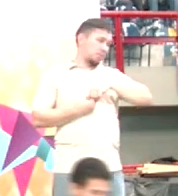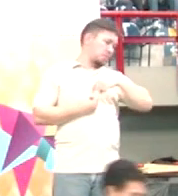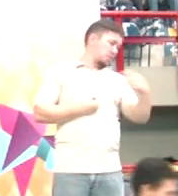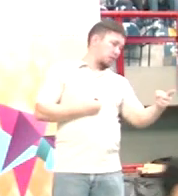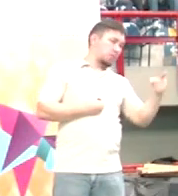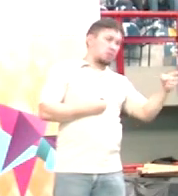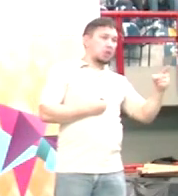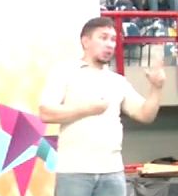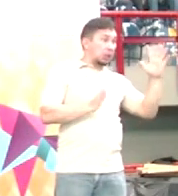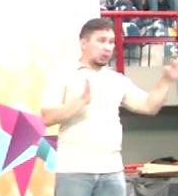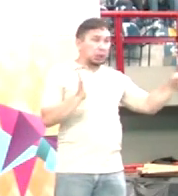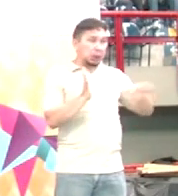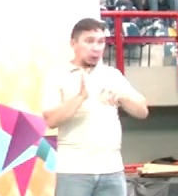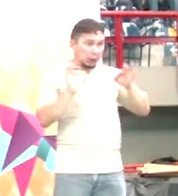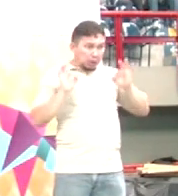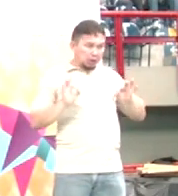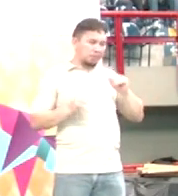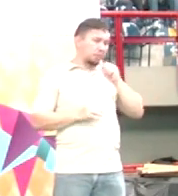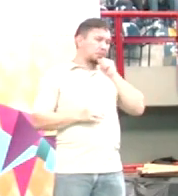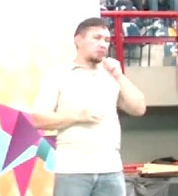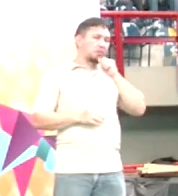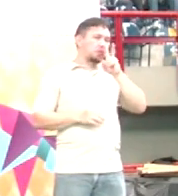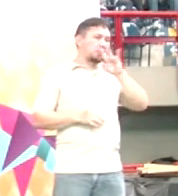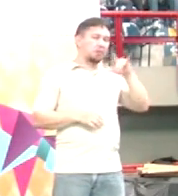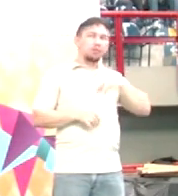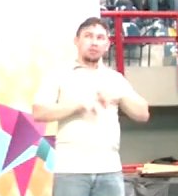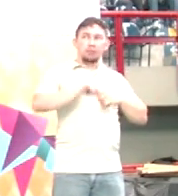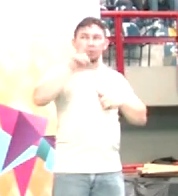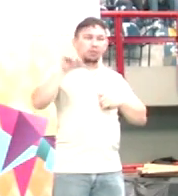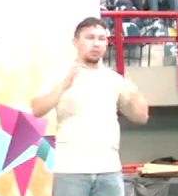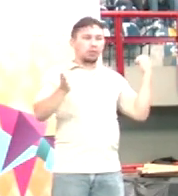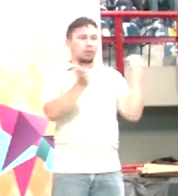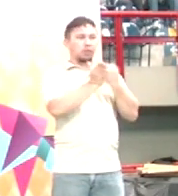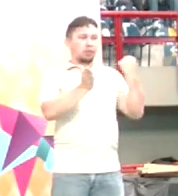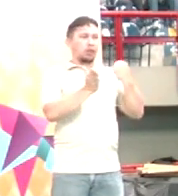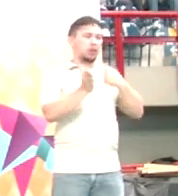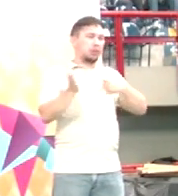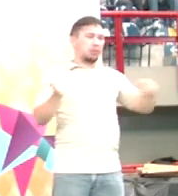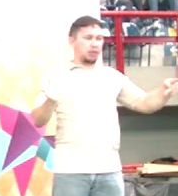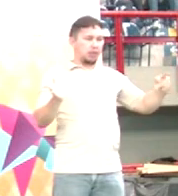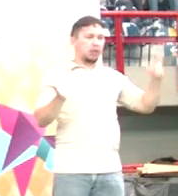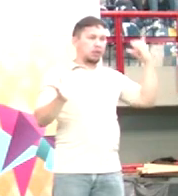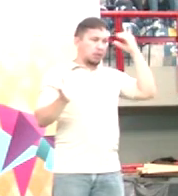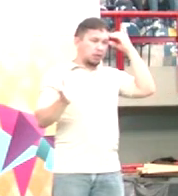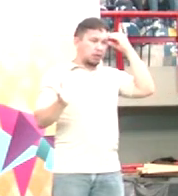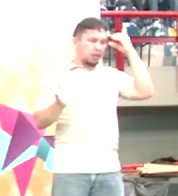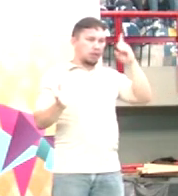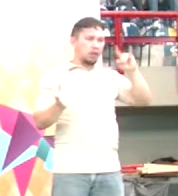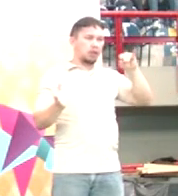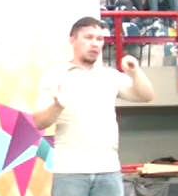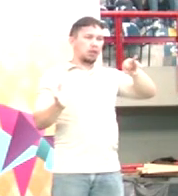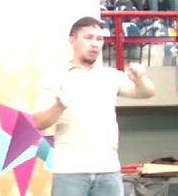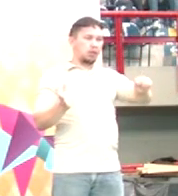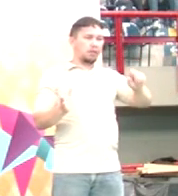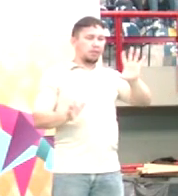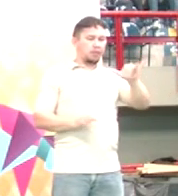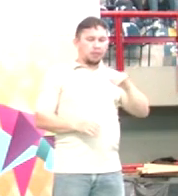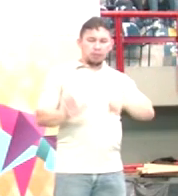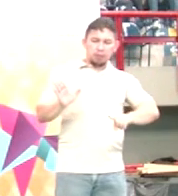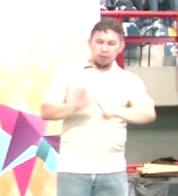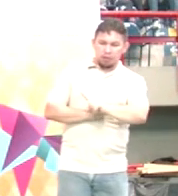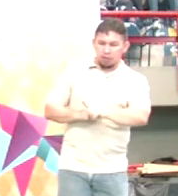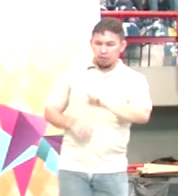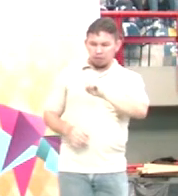está definida, aprovada, e ainda vai sofrer a sanção da presidente. Se eu errar uma